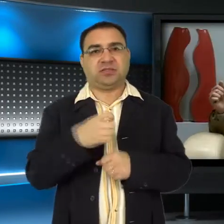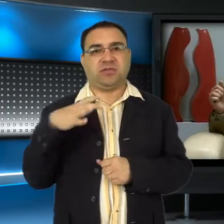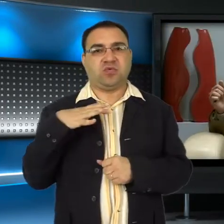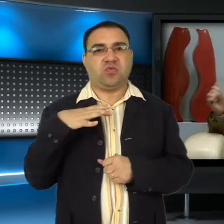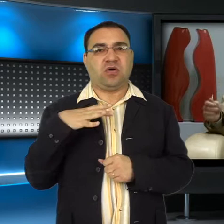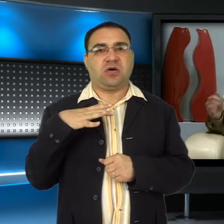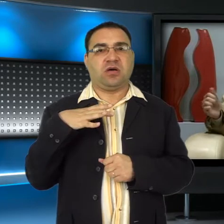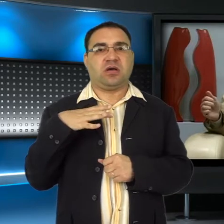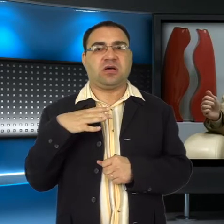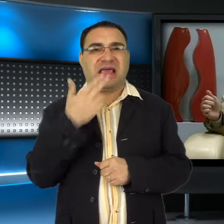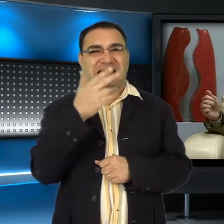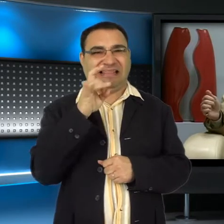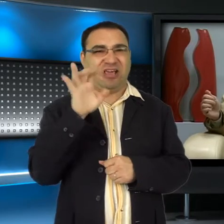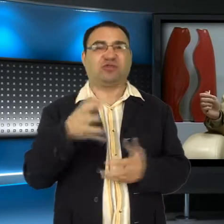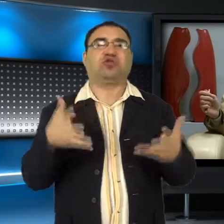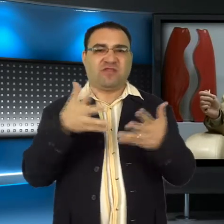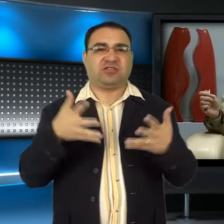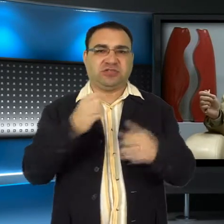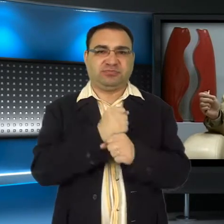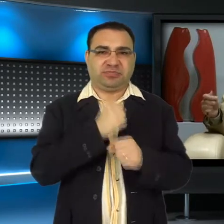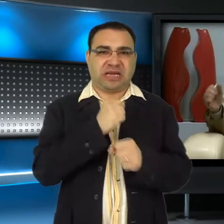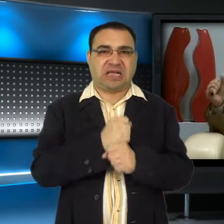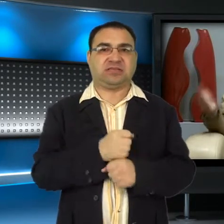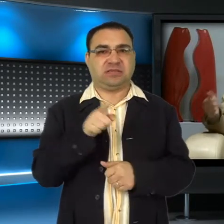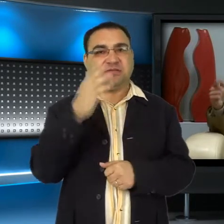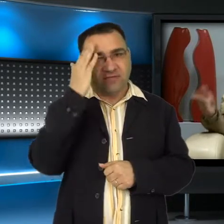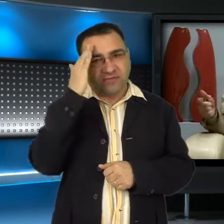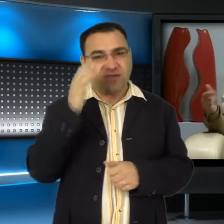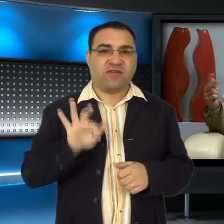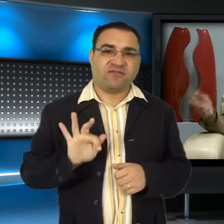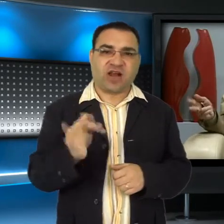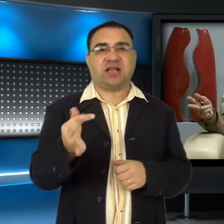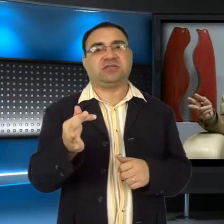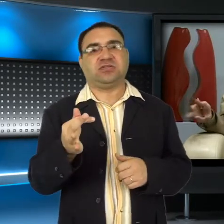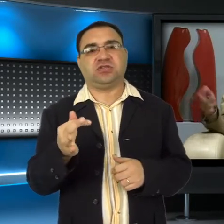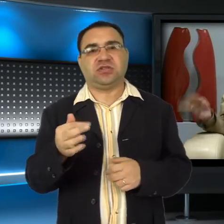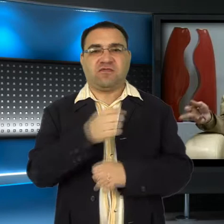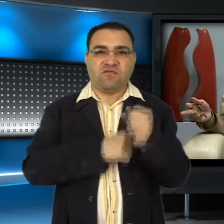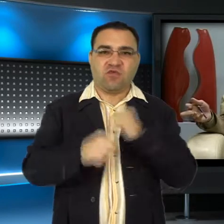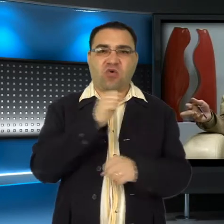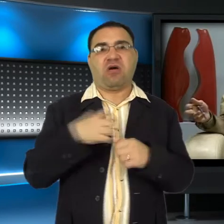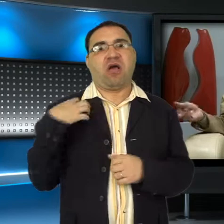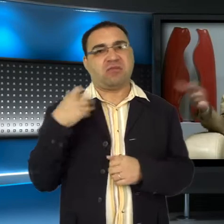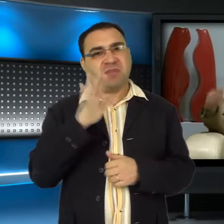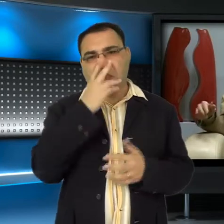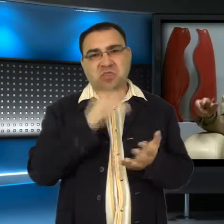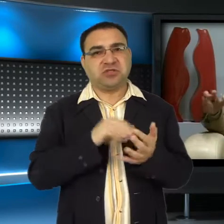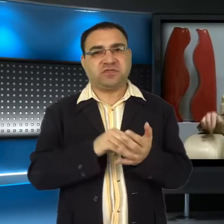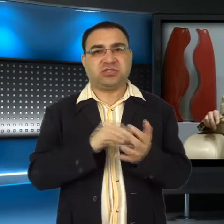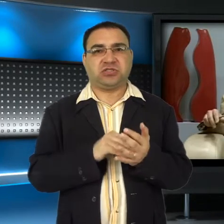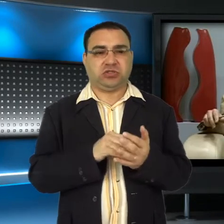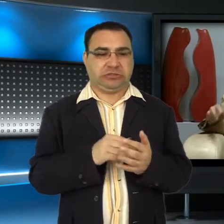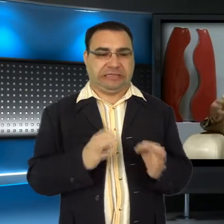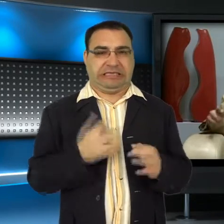z organizacjami pozarządowymi, z tego co wiem, we Francji, we Włoszech, w Wielkiej Brytanii. Masz ogromne doświadczenie. Od 3 lat